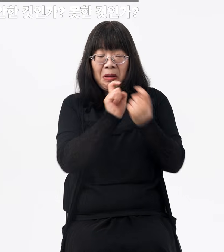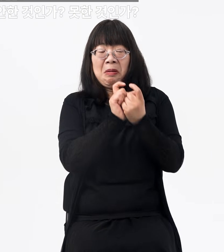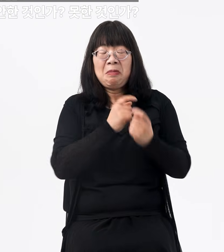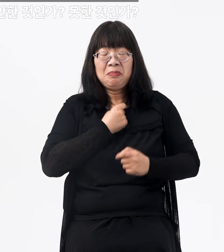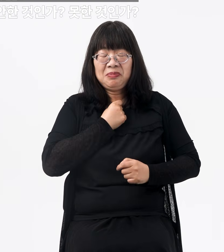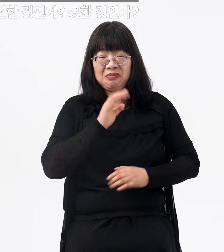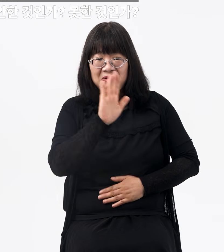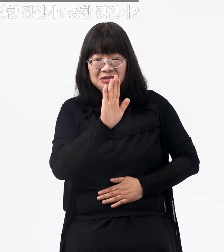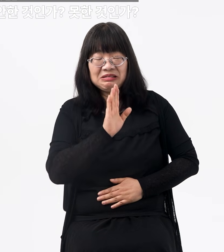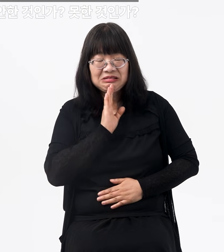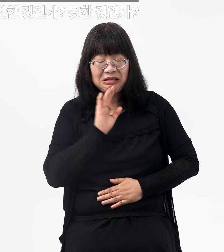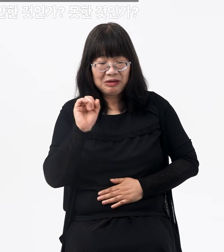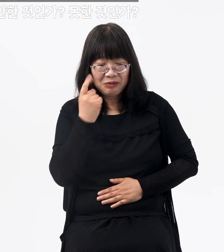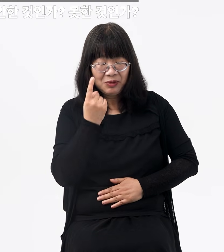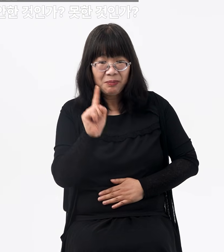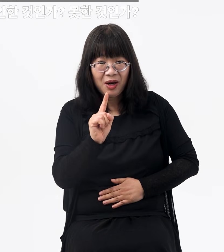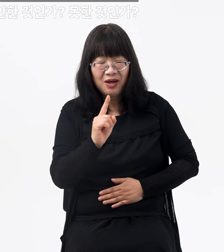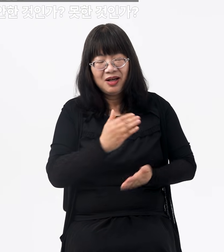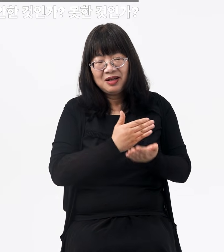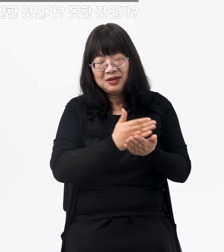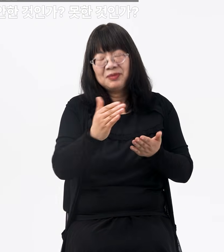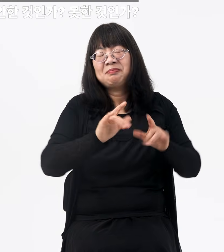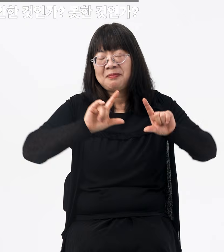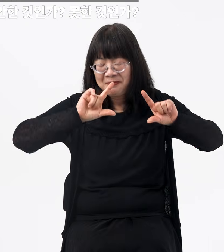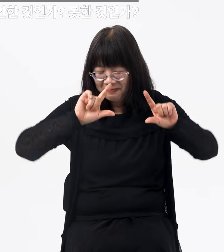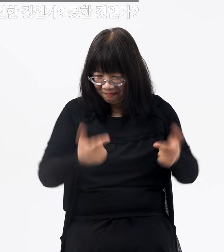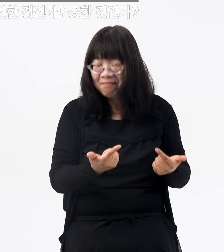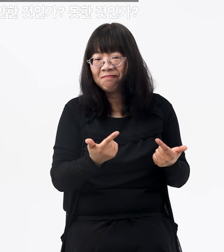동기는 쫓아내지 않은 겁니다.